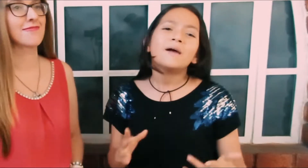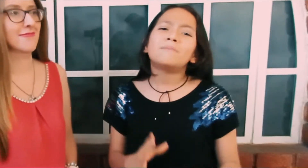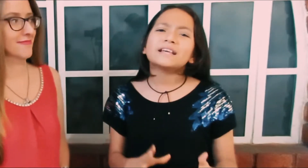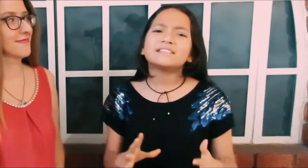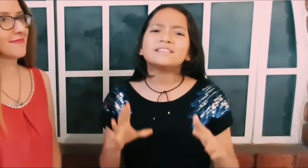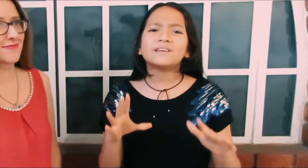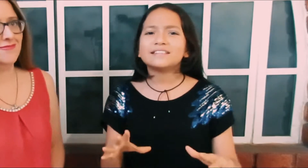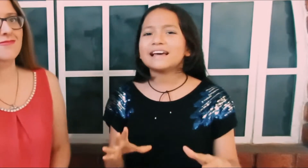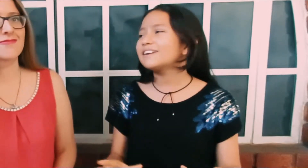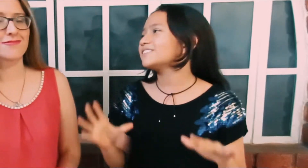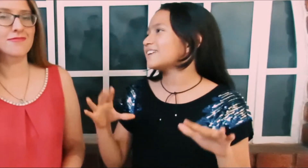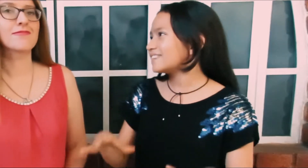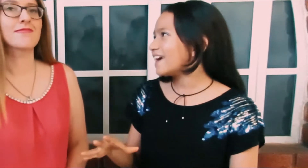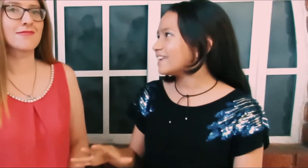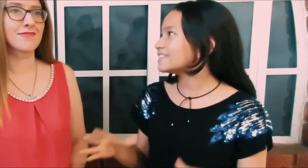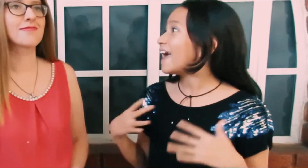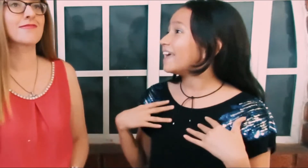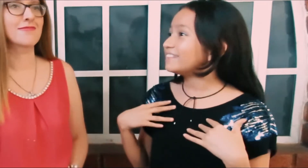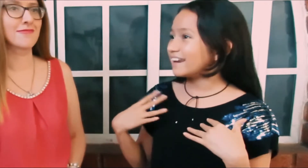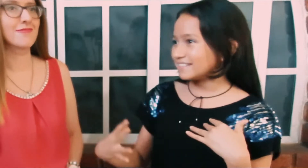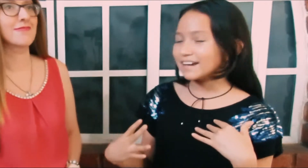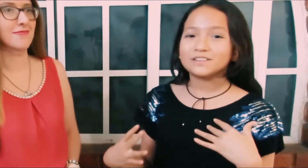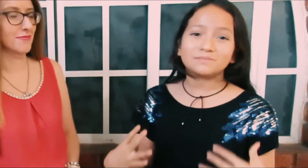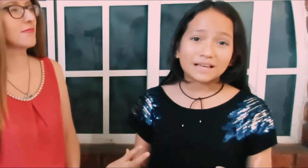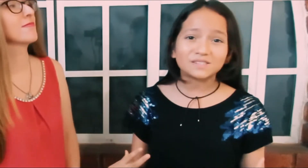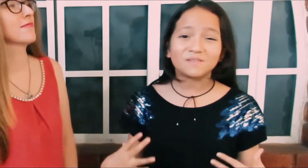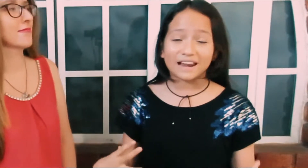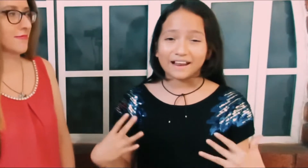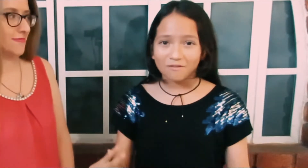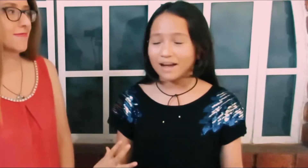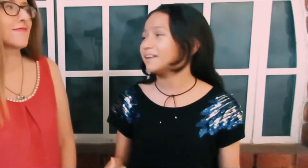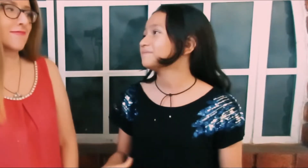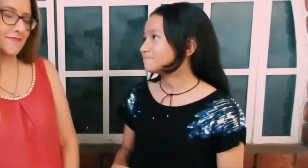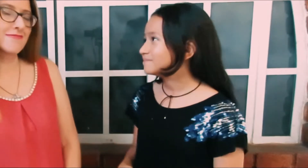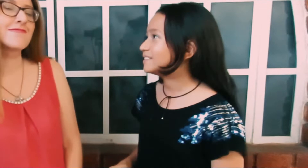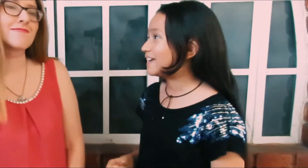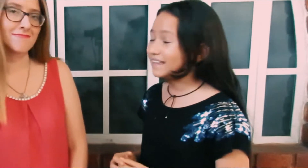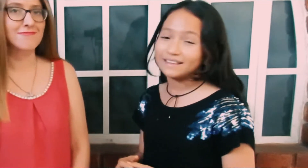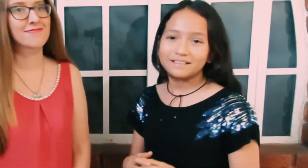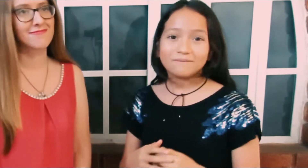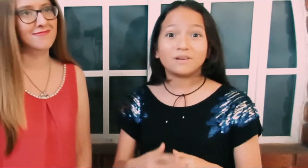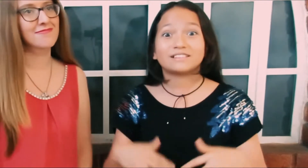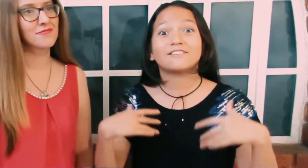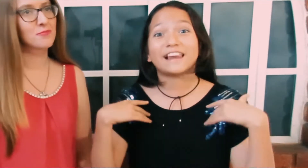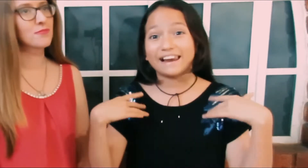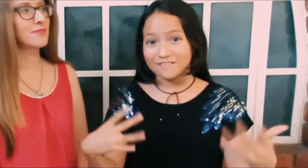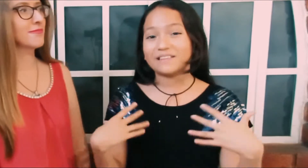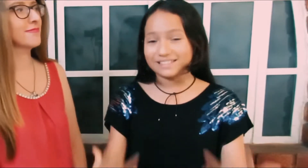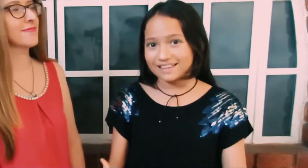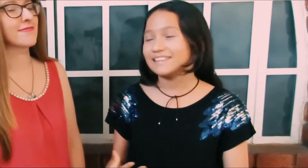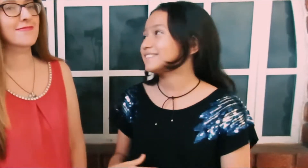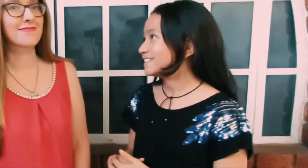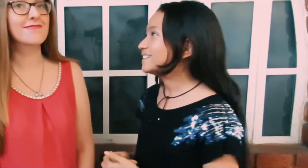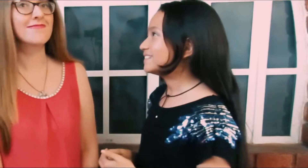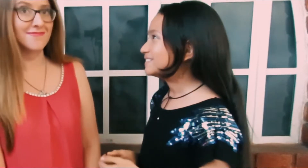para sensibilizarnos hacia ellas e interesarnos más sobre el lenguaje. Sobre la lengua de señas.